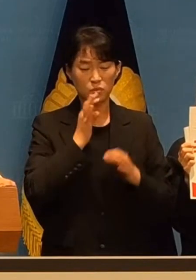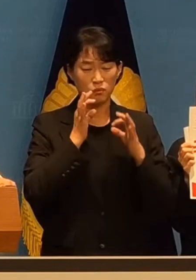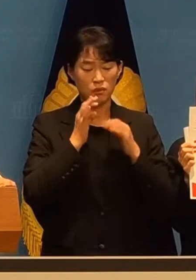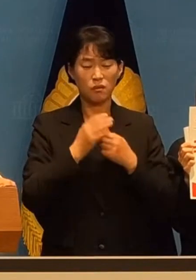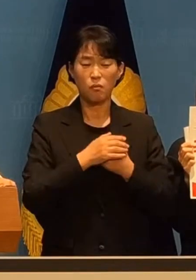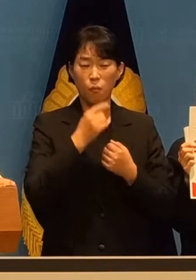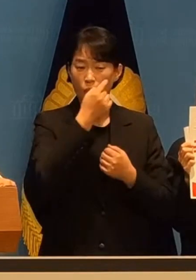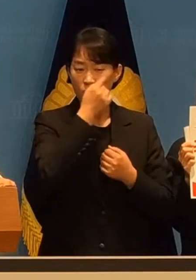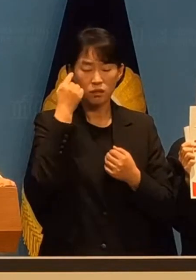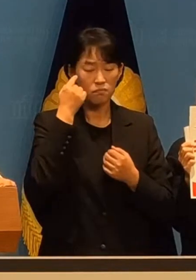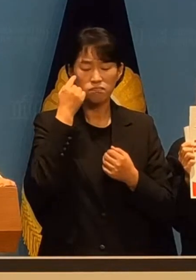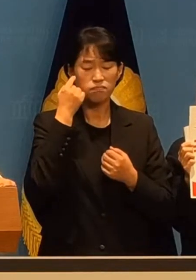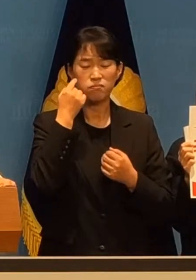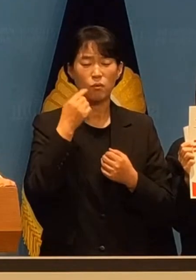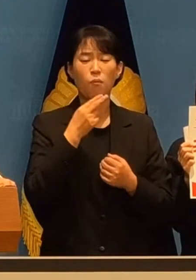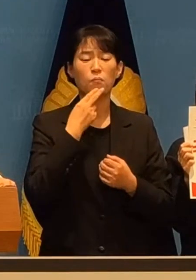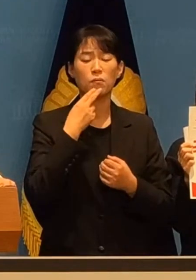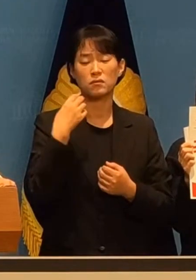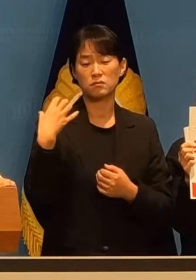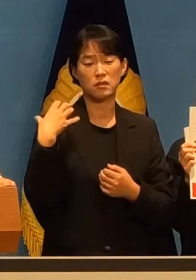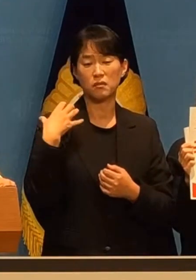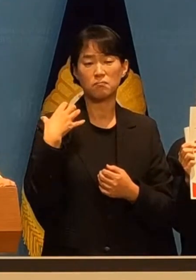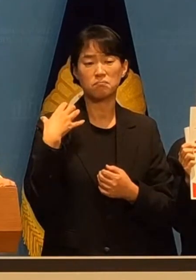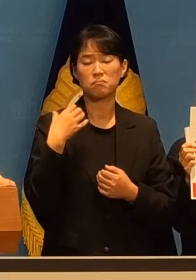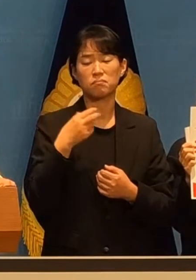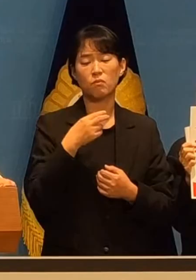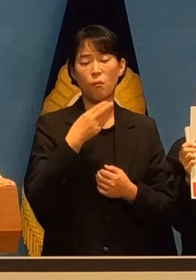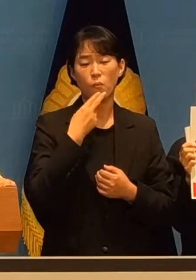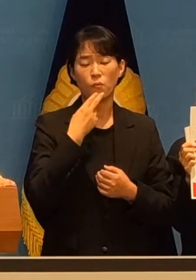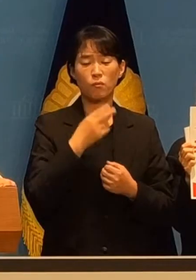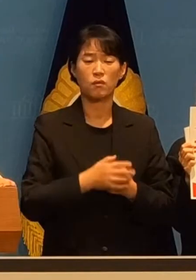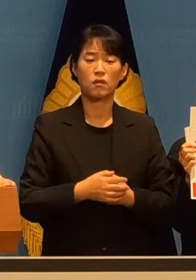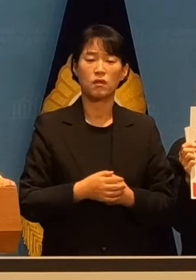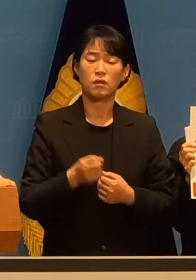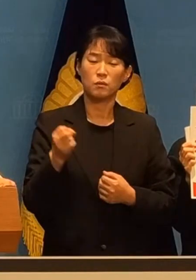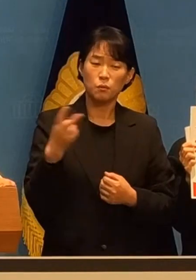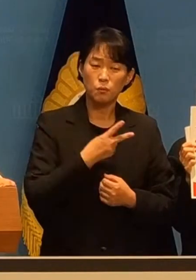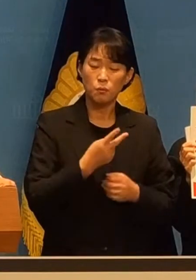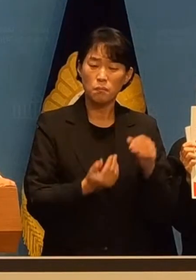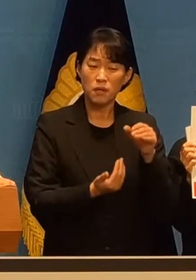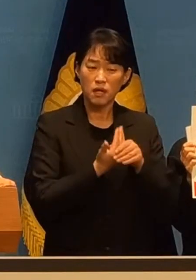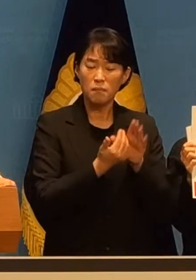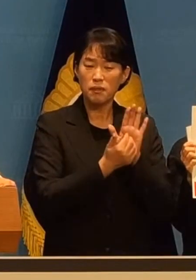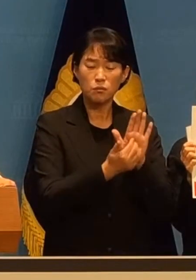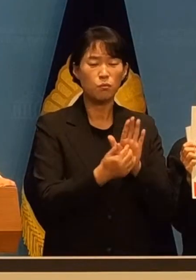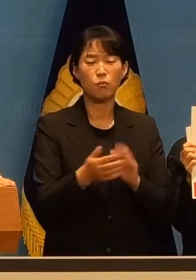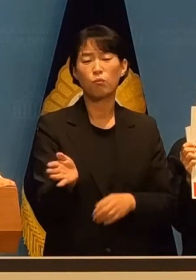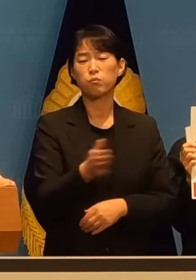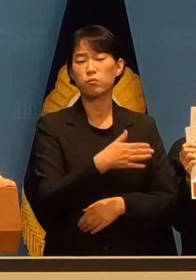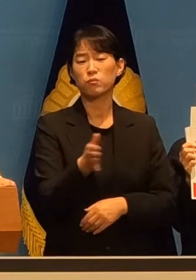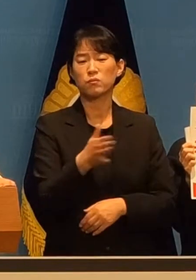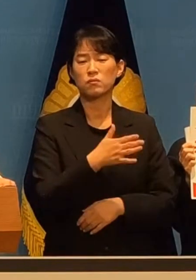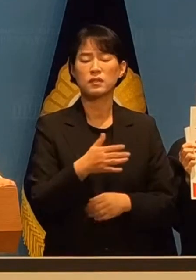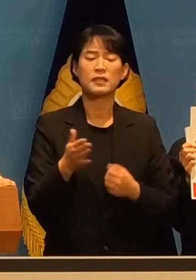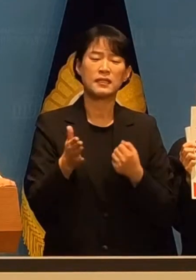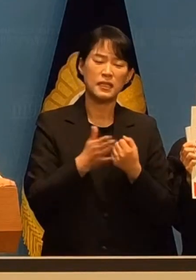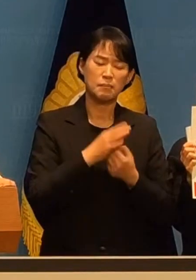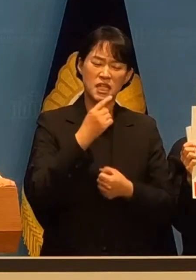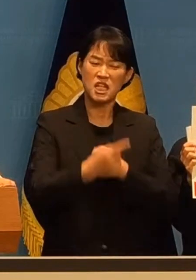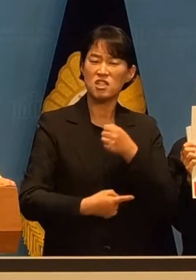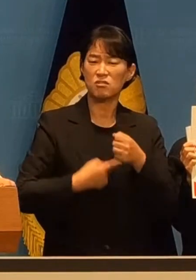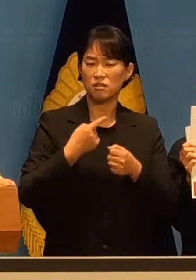없고 책임을 지려는 노력도 전혀 없고 따라서 재발 방지 대책도 없습니다. 그러다 보니까